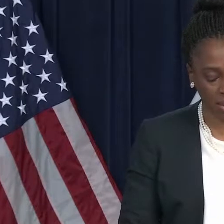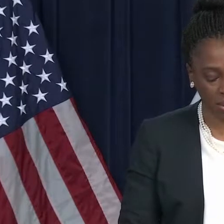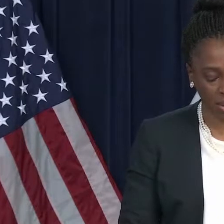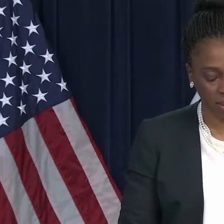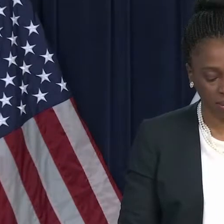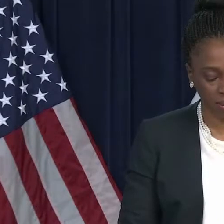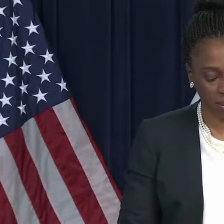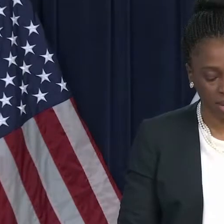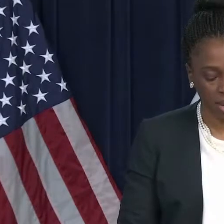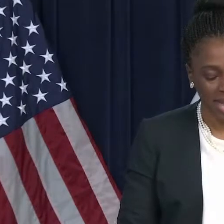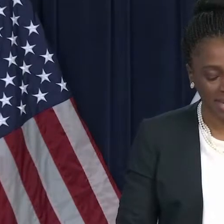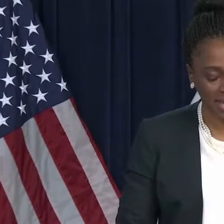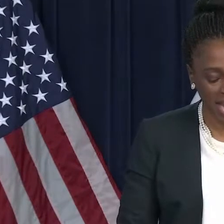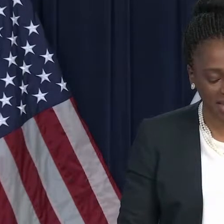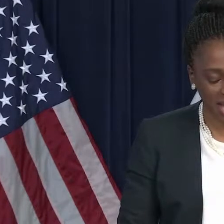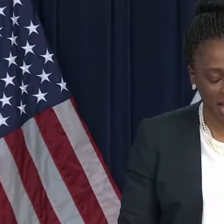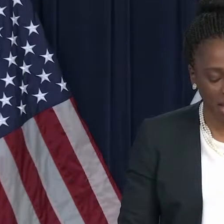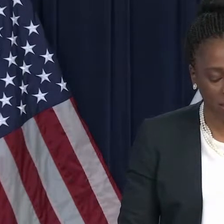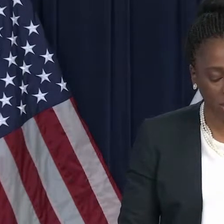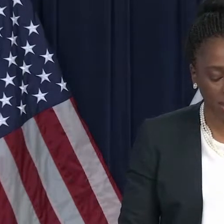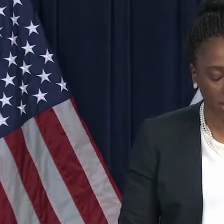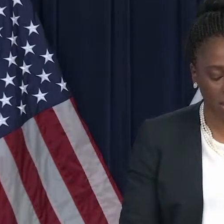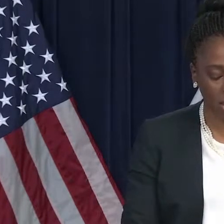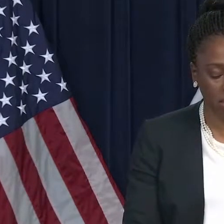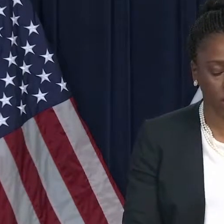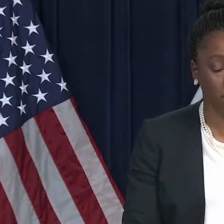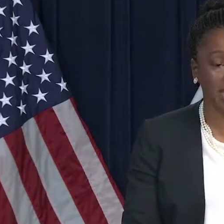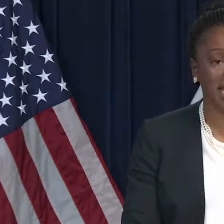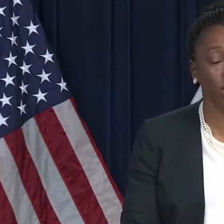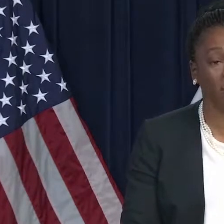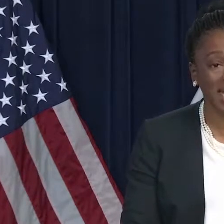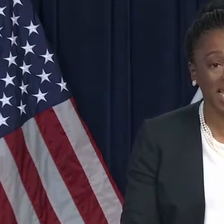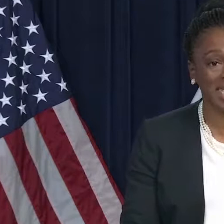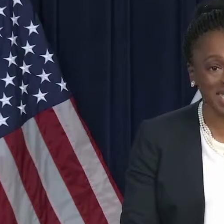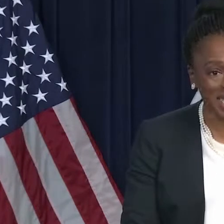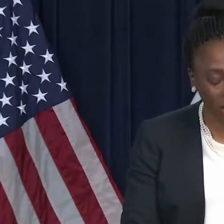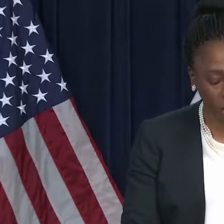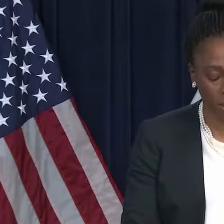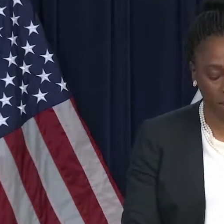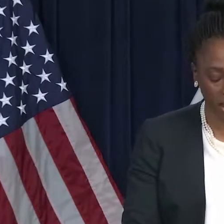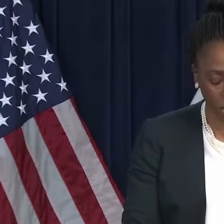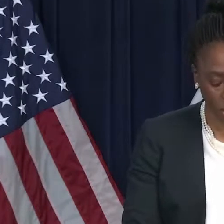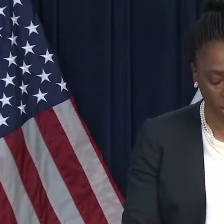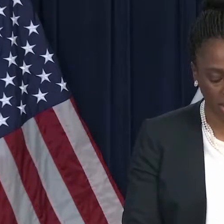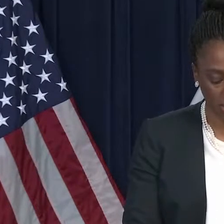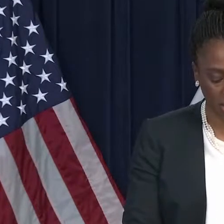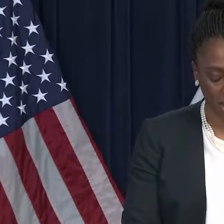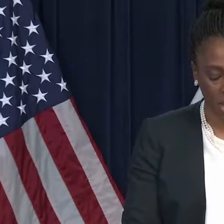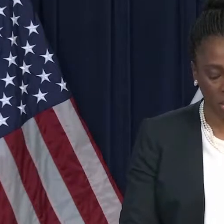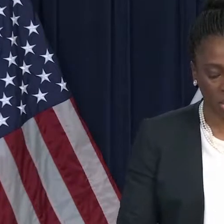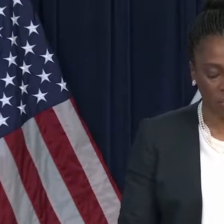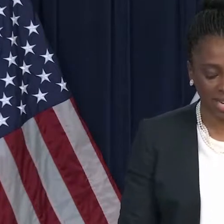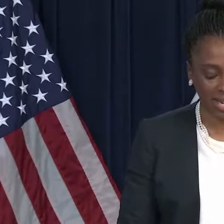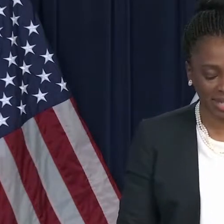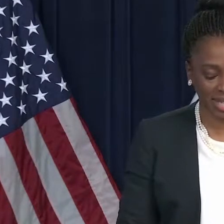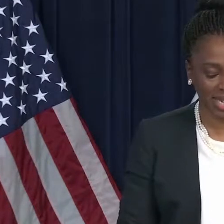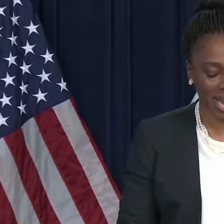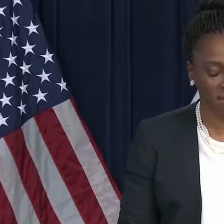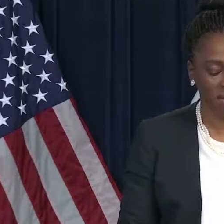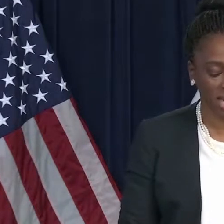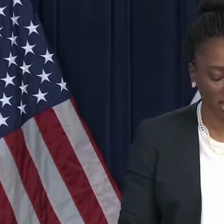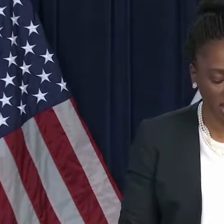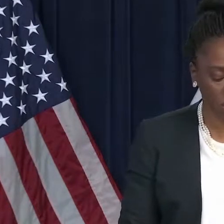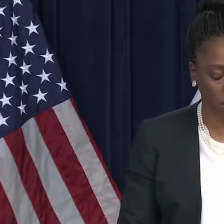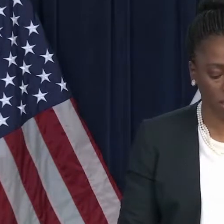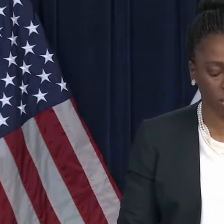en Illinois. Desde ayer hemos recibido informes de 95 personas con COVID-19 que